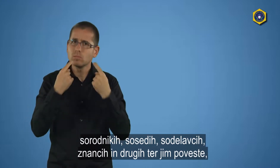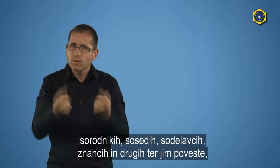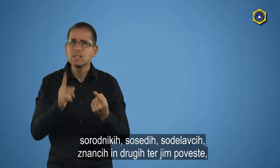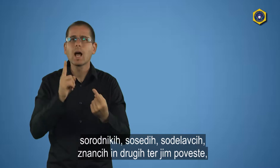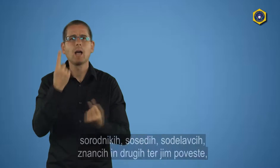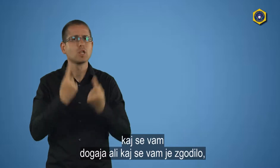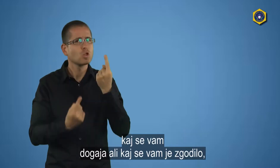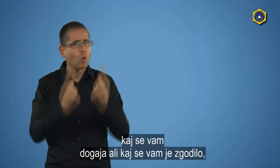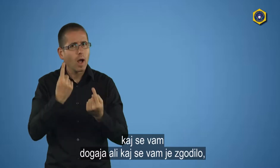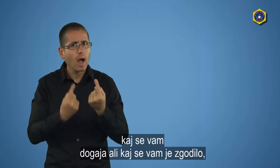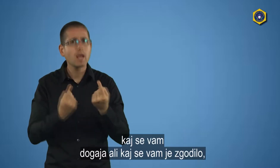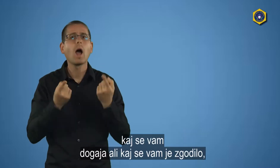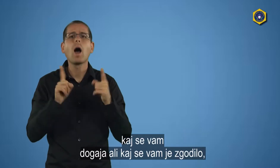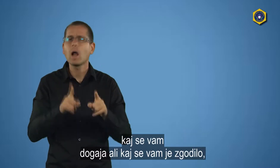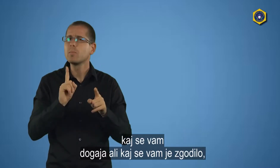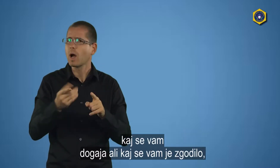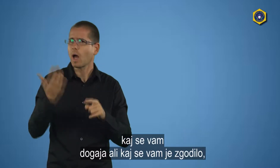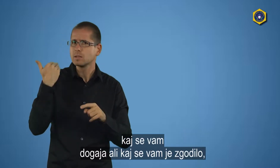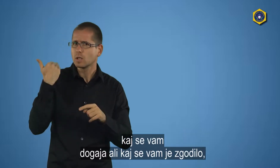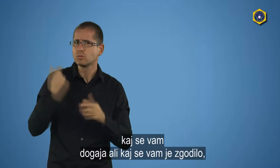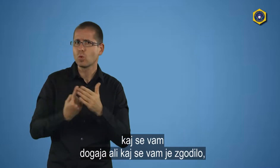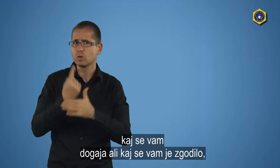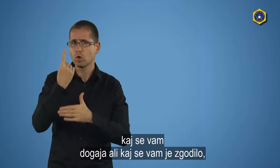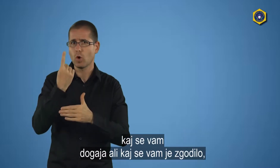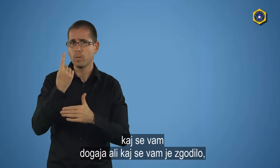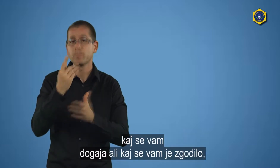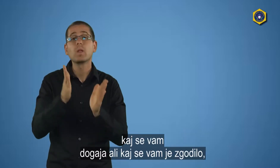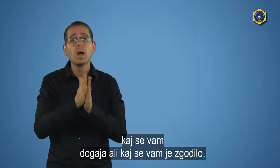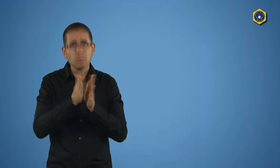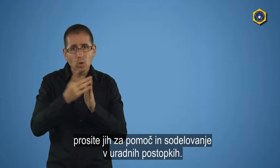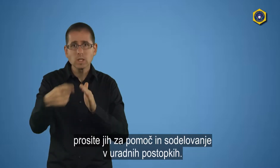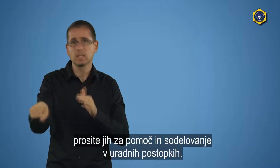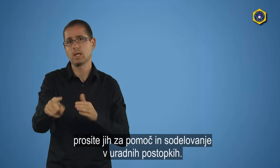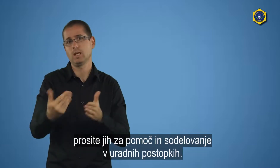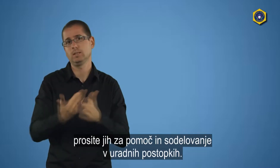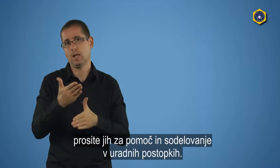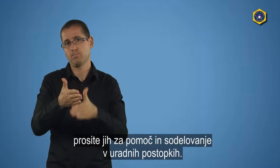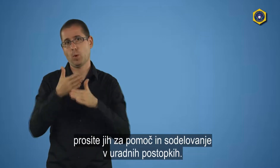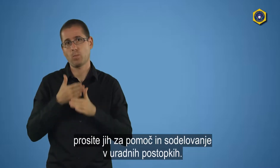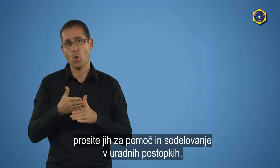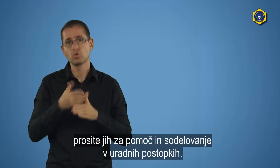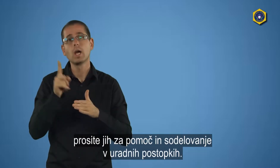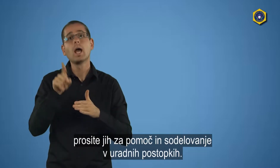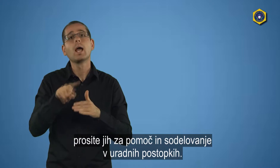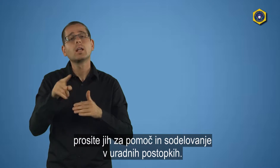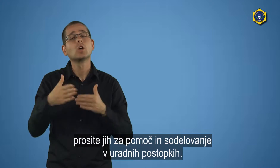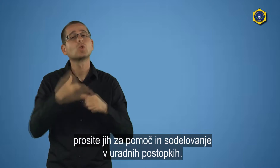dogaja ali kaj se vam je zgodilo, prosite jih za pomoč in sodelovanje v uradnih postopkih.